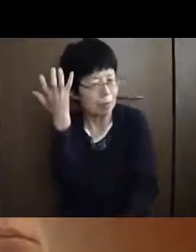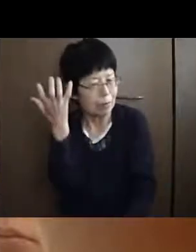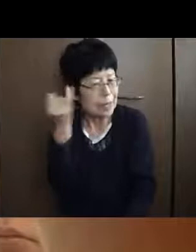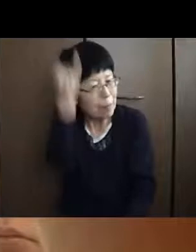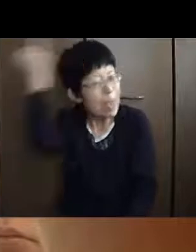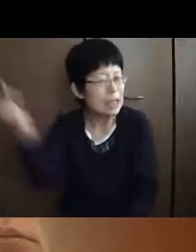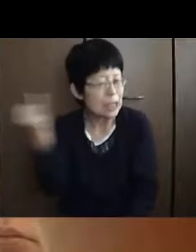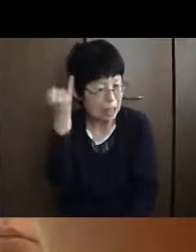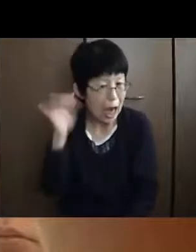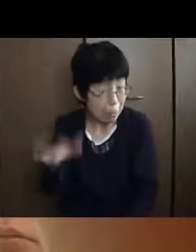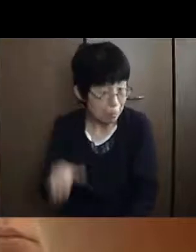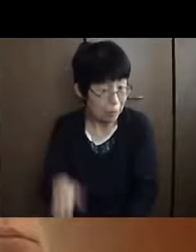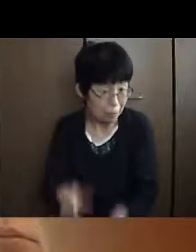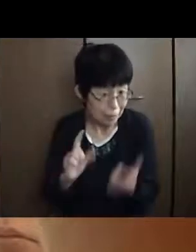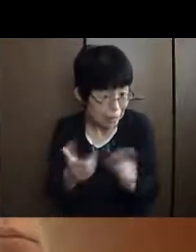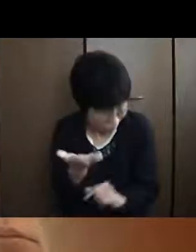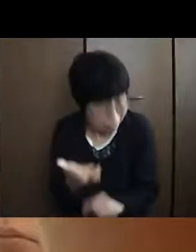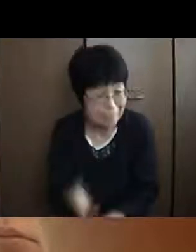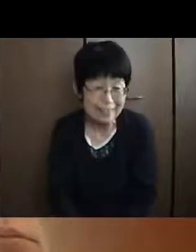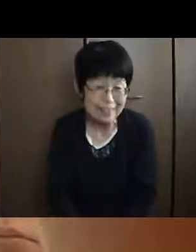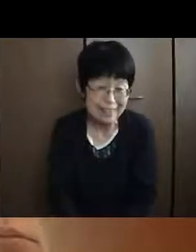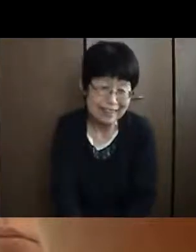そうでもないんですか。そうでもない